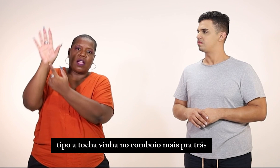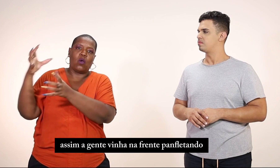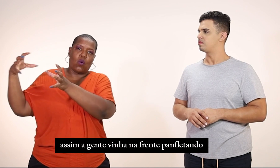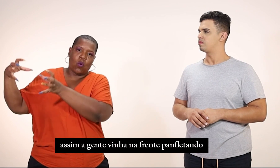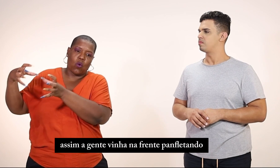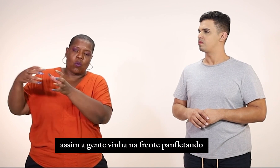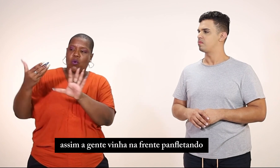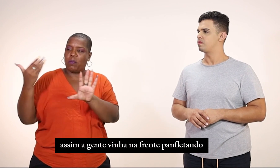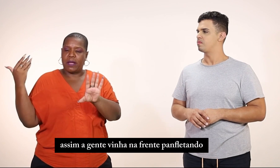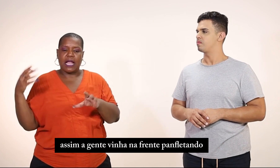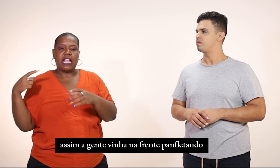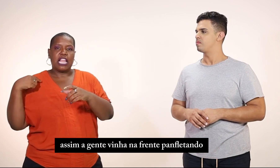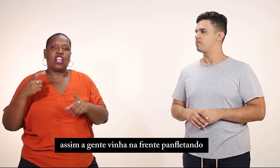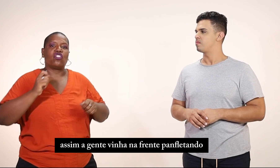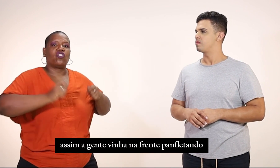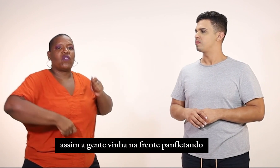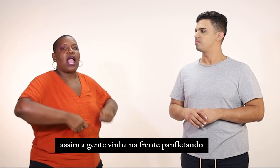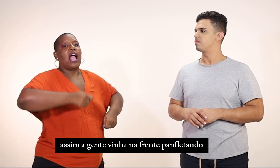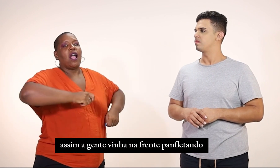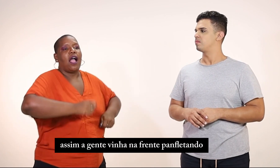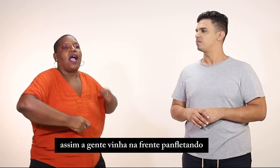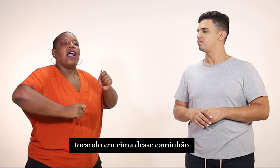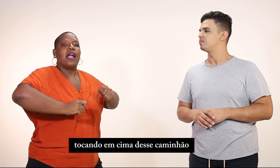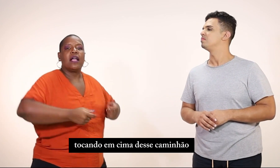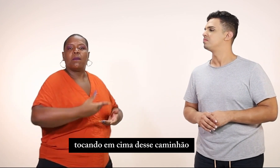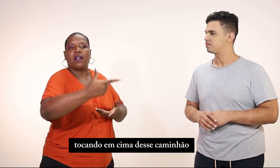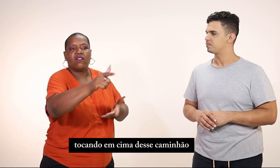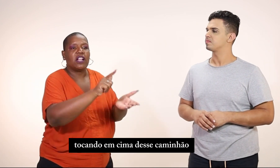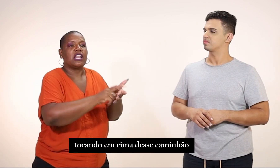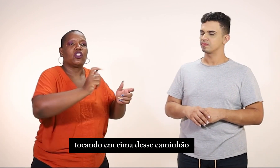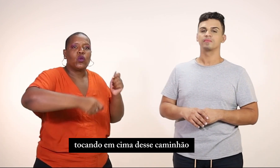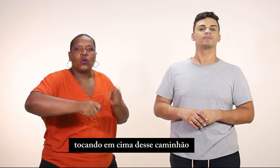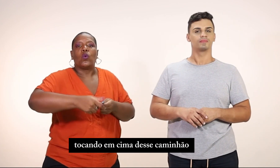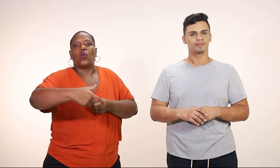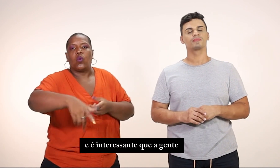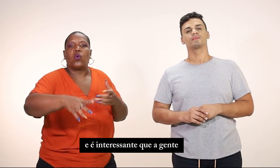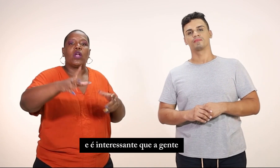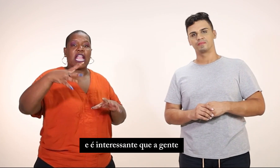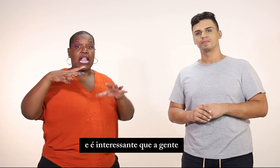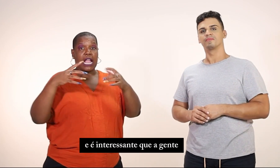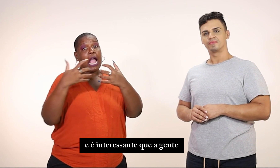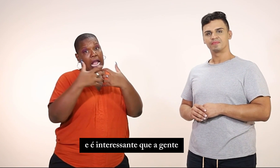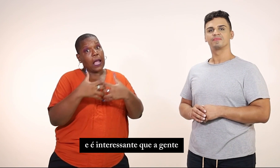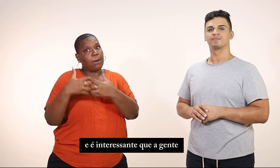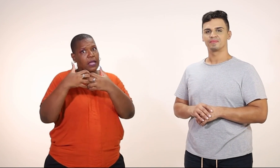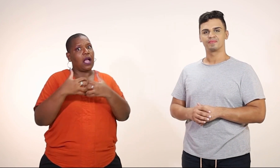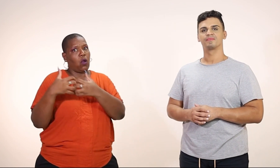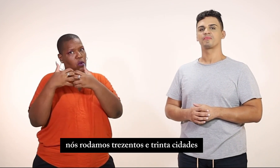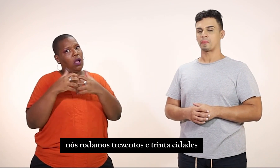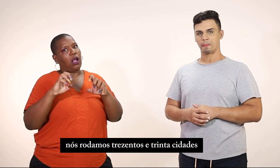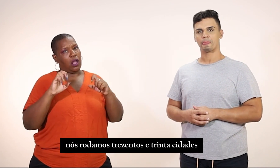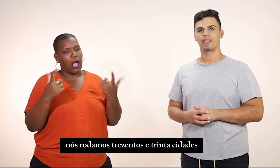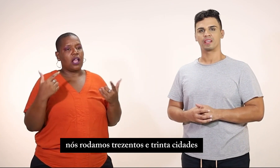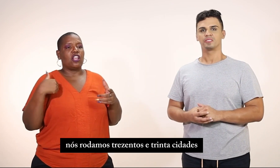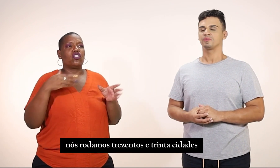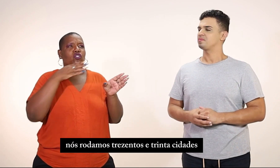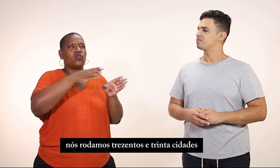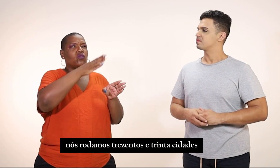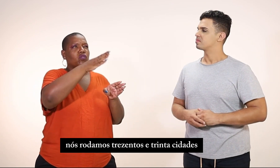assim, a gente vinha na frente panfletando, tocando em cima desse caminhão. E é interessante que nós rodamos 330